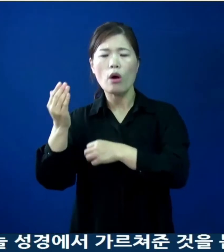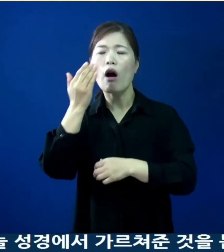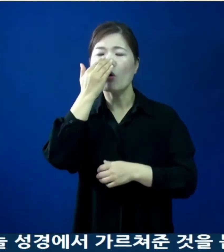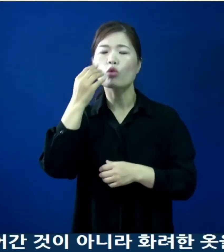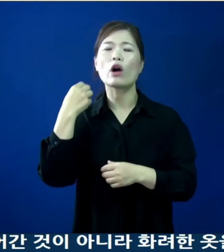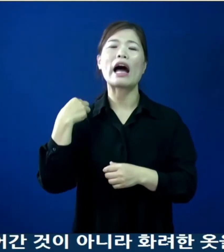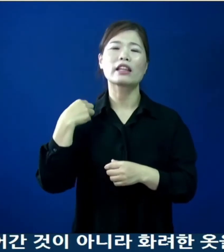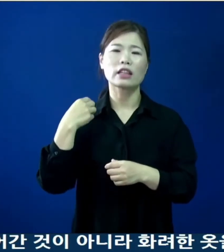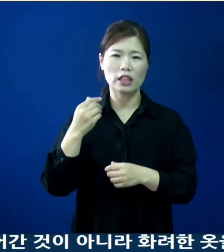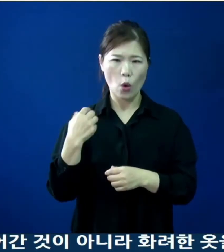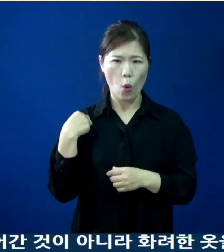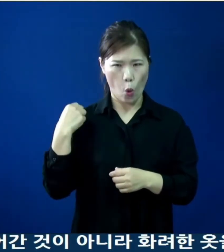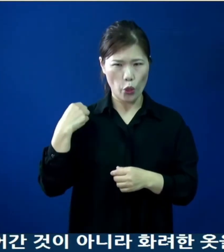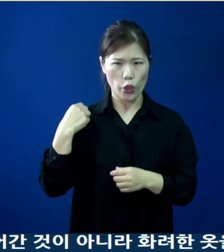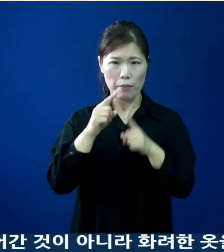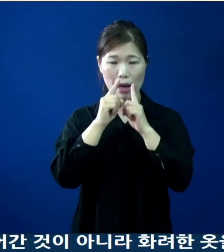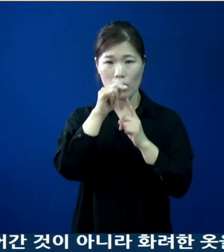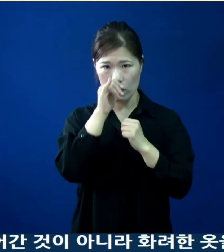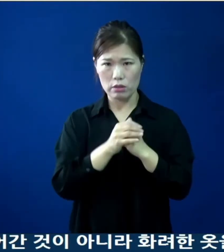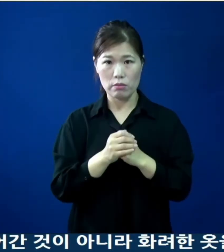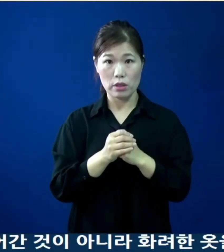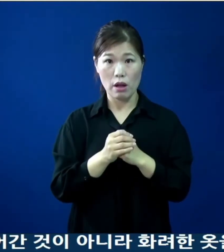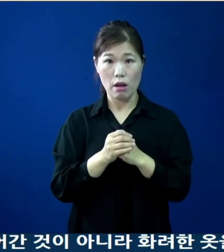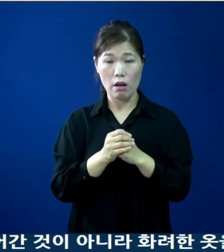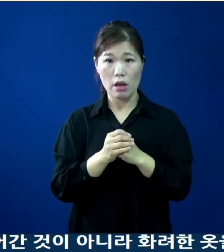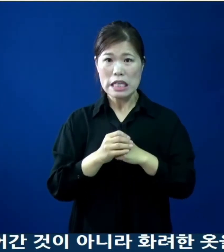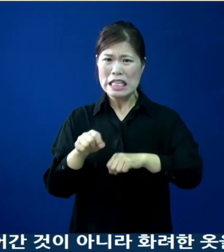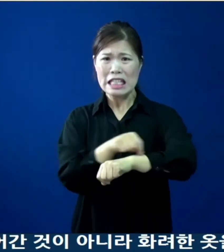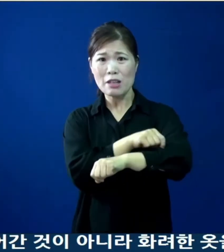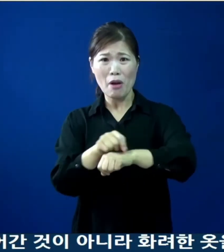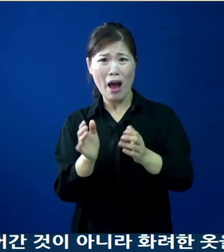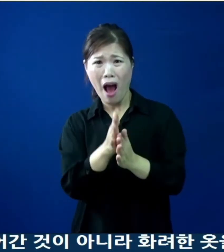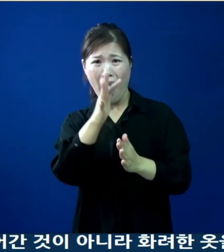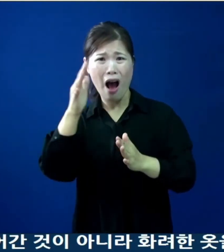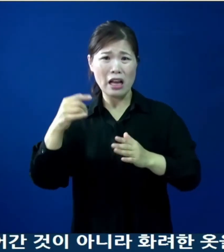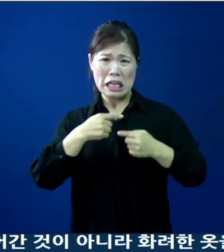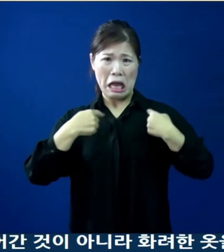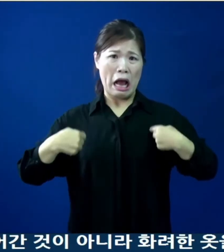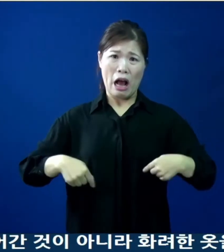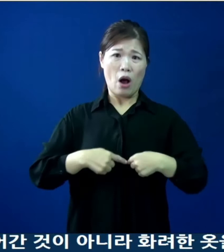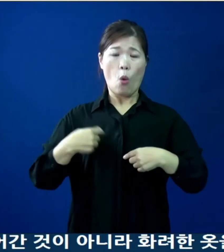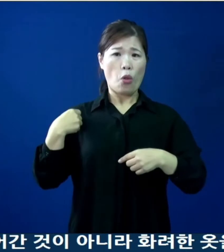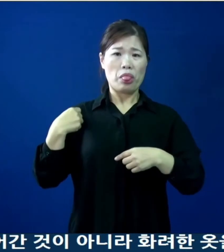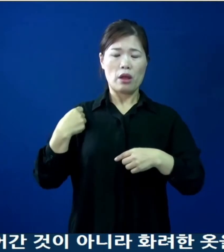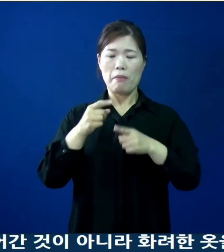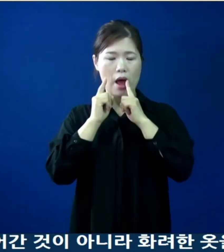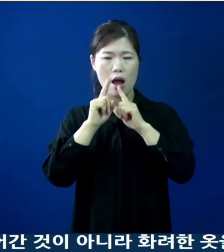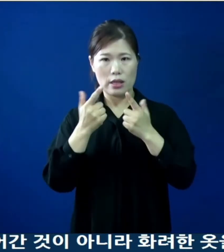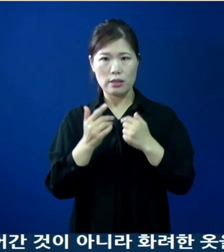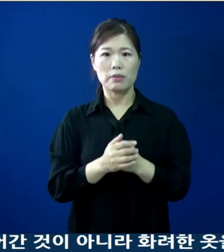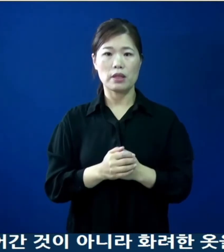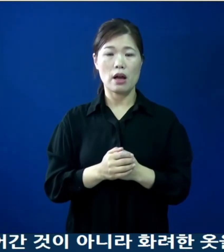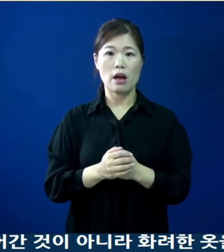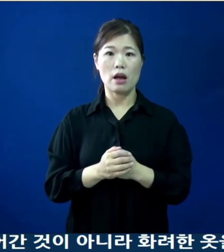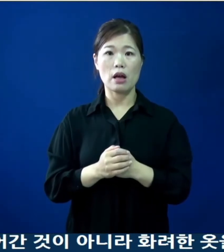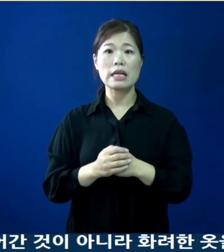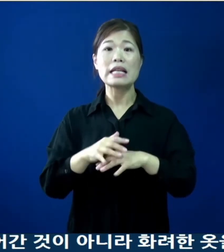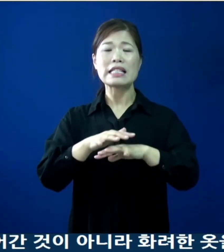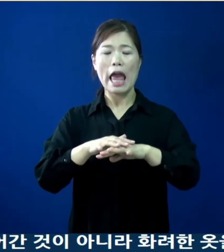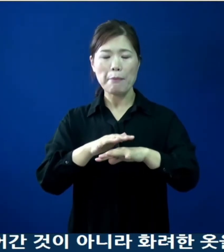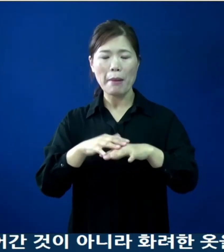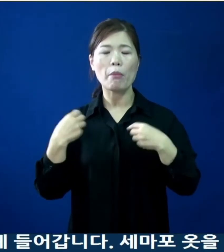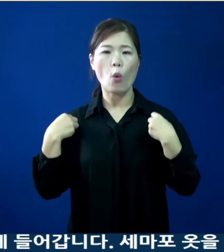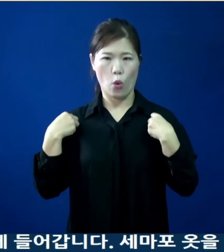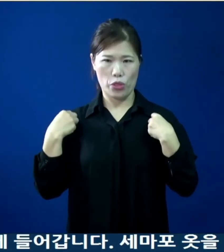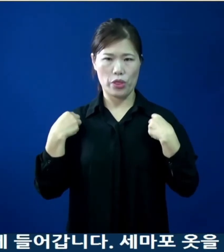옷을 거룩한 옷이라고 얘기한 것이 아니라 세마포 옷을 거룩한 옷이라고 얘기한 이유가 뭘까요? 하나님